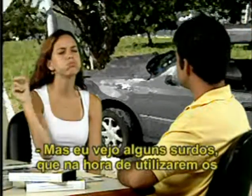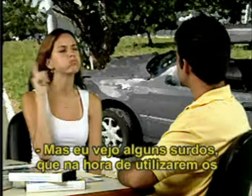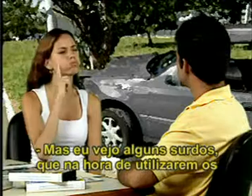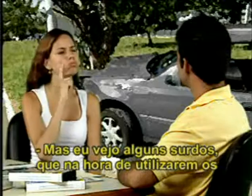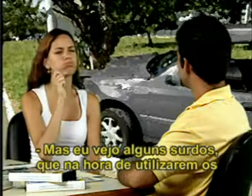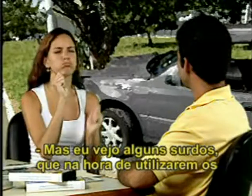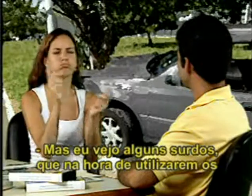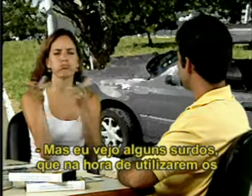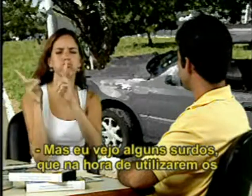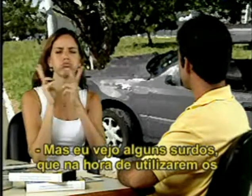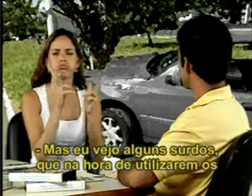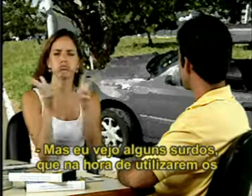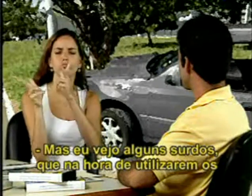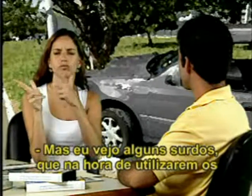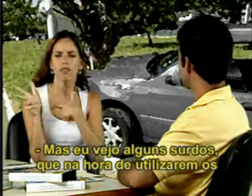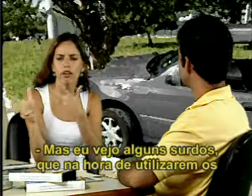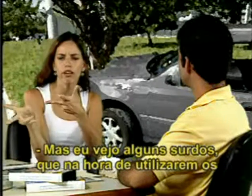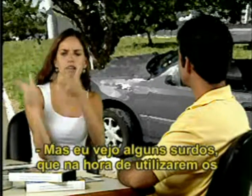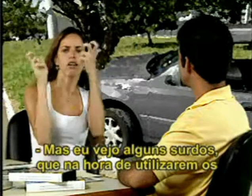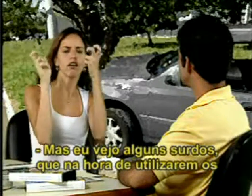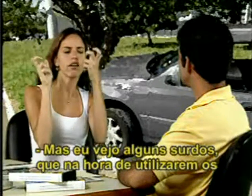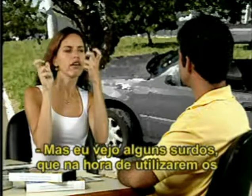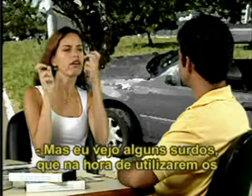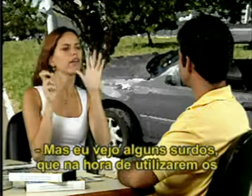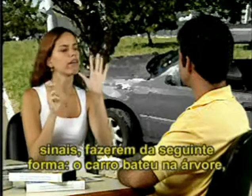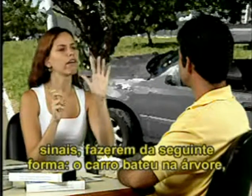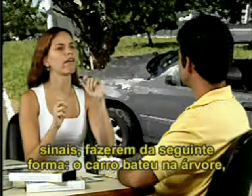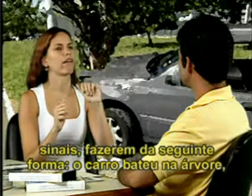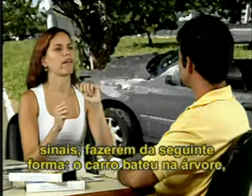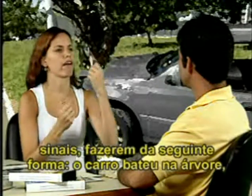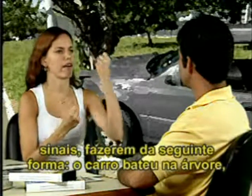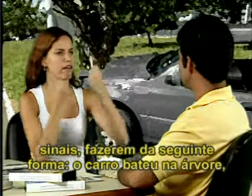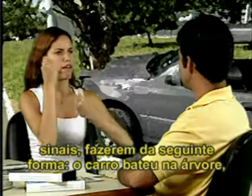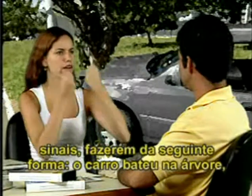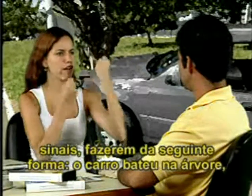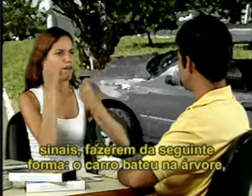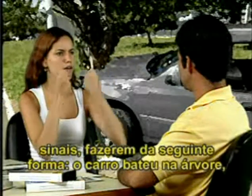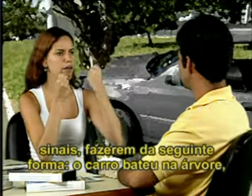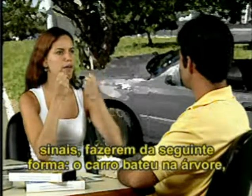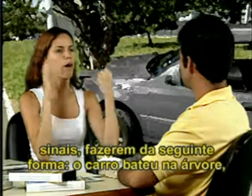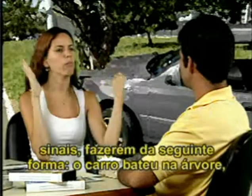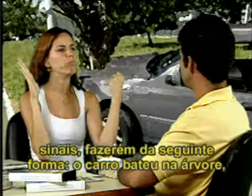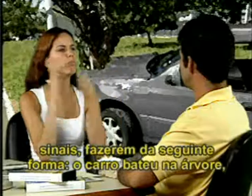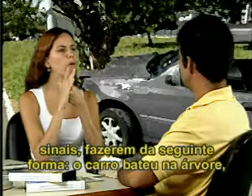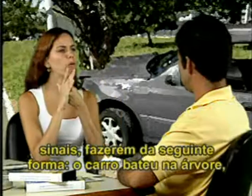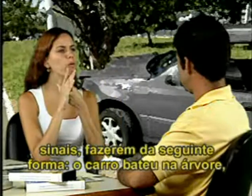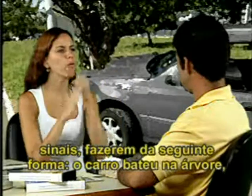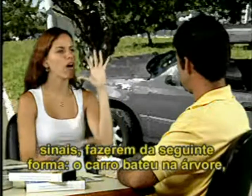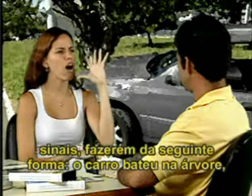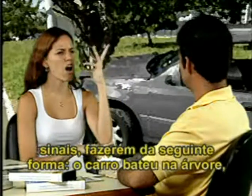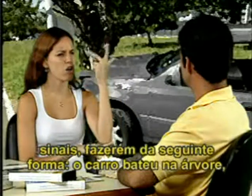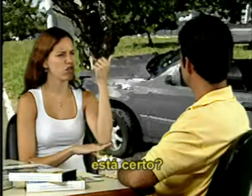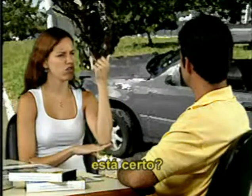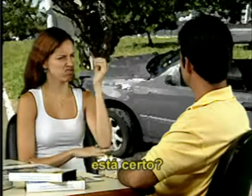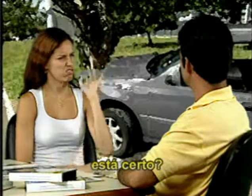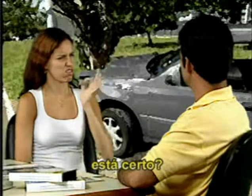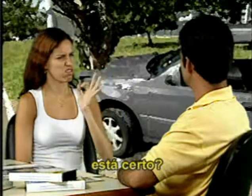Mas eu vejo alguns surdos que, na hora de utilizarem os sinais, fazerem da seguinte forma: o carro bateu na árvore,